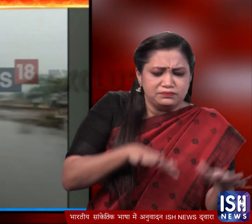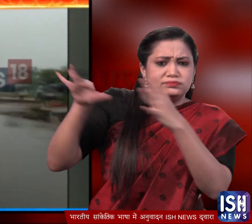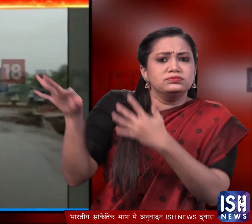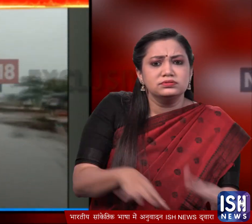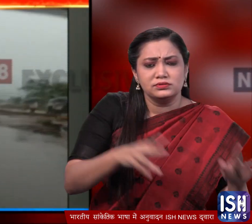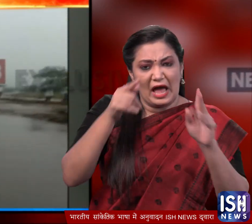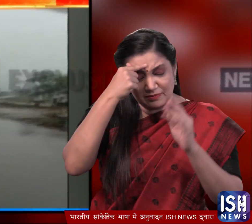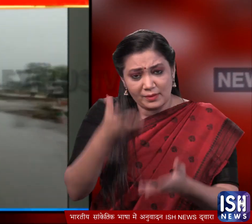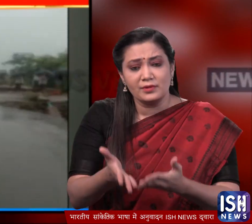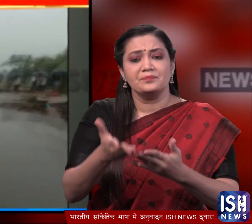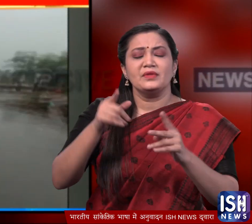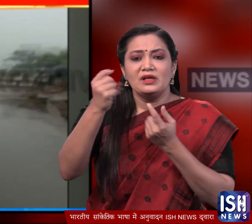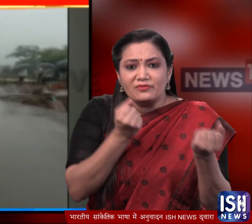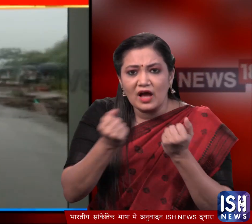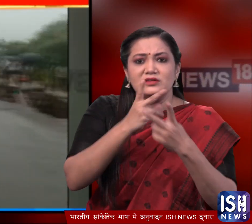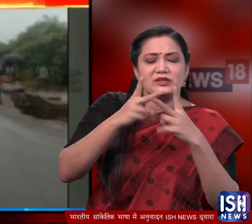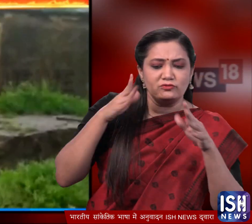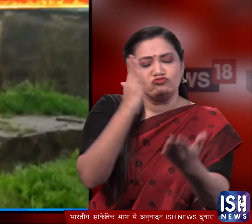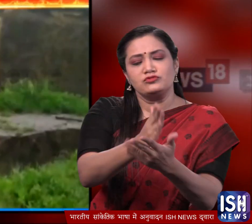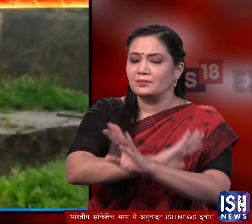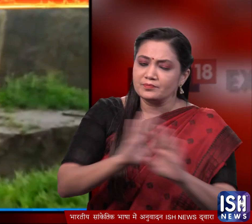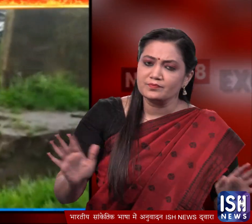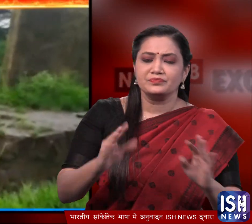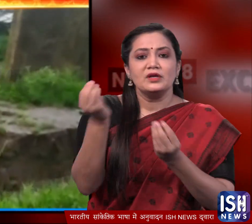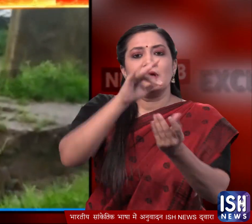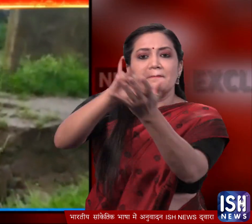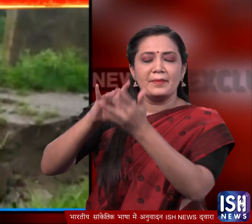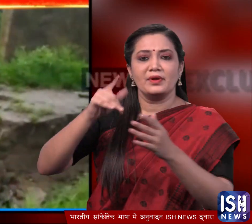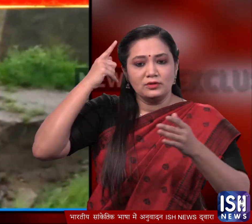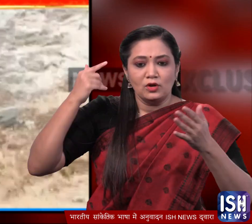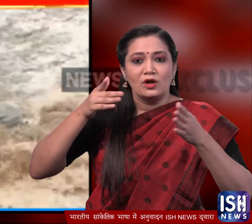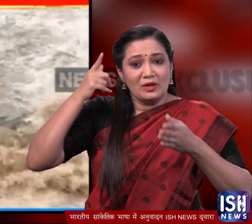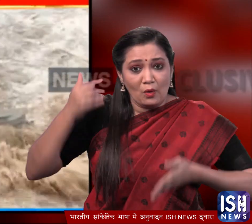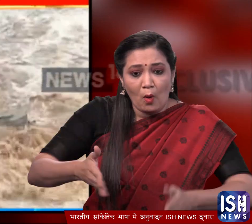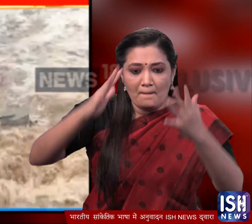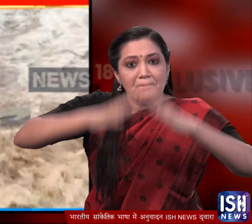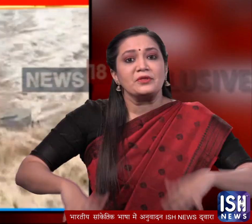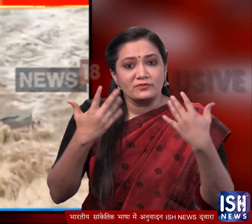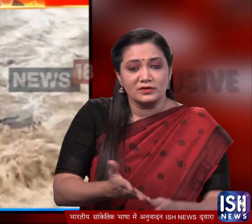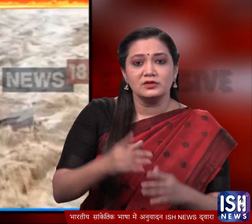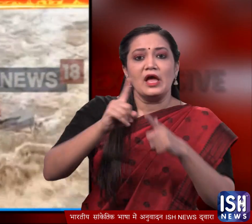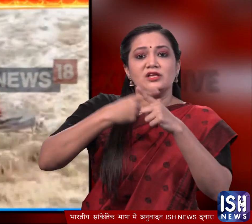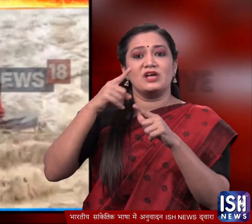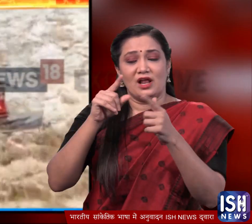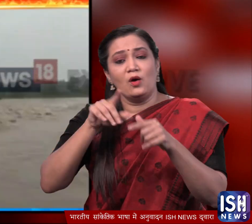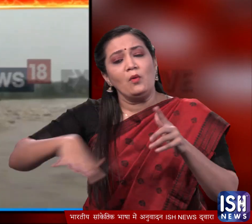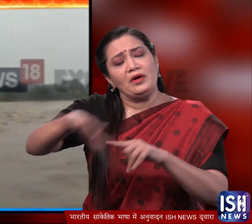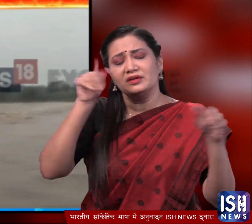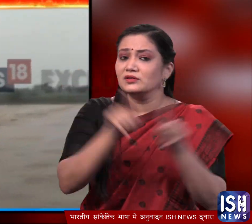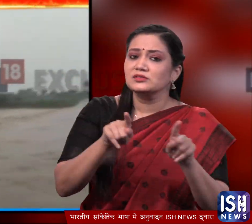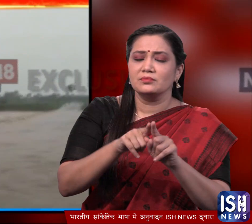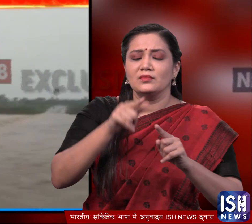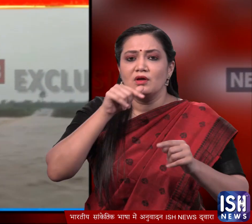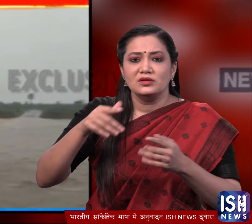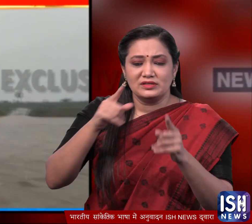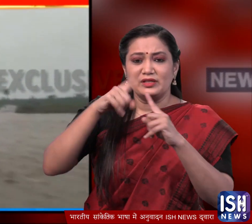दिखा, जिसकी वजह से वहां से गुजरने वाली गाड़ियों को रोक दिया गया और कुछ जगहों पर सड़कें भी धंस गईं। उधर जलगांव जिले में भी ऐसे ही हालात दिखे। वहां